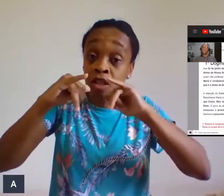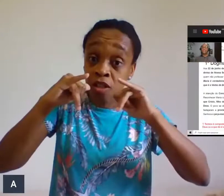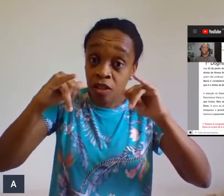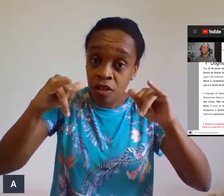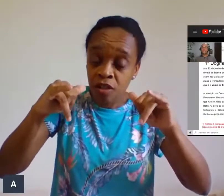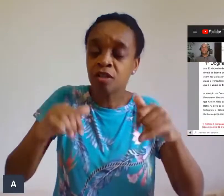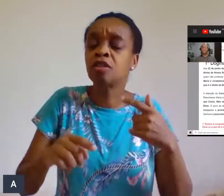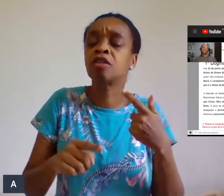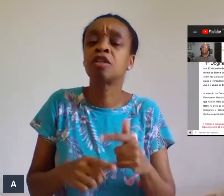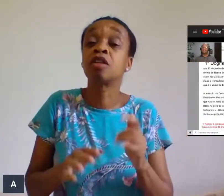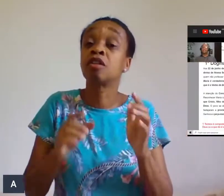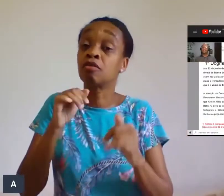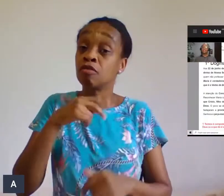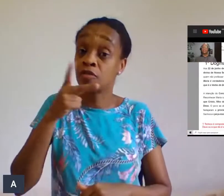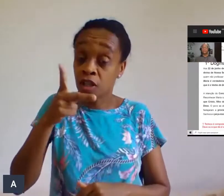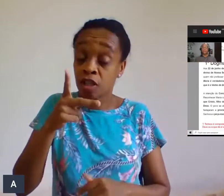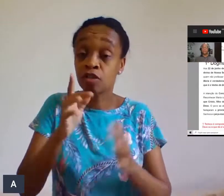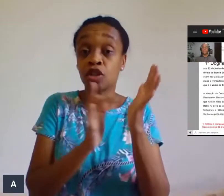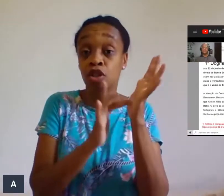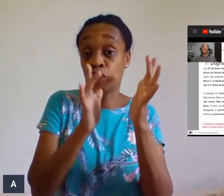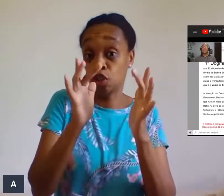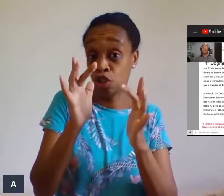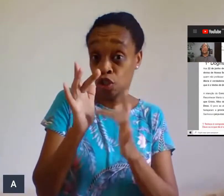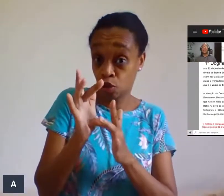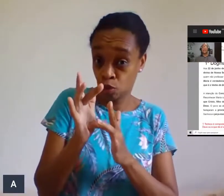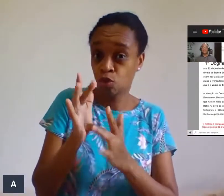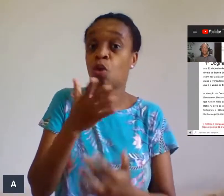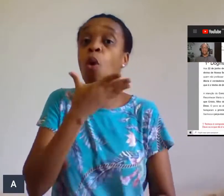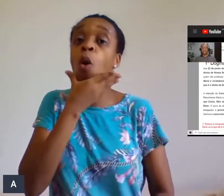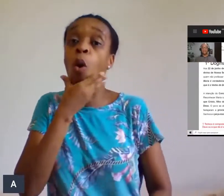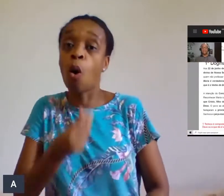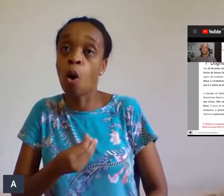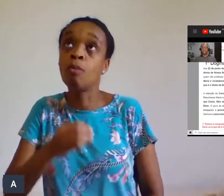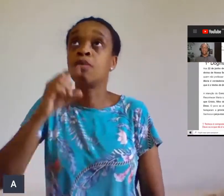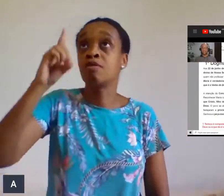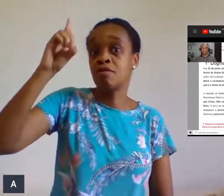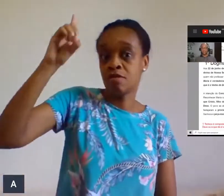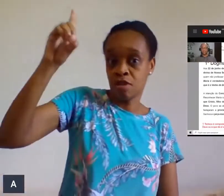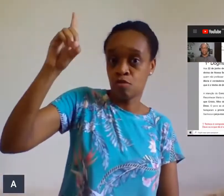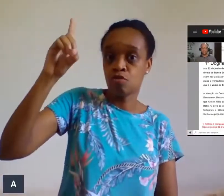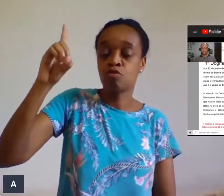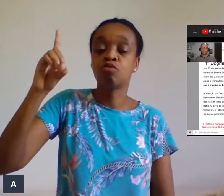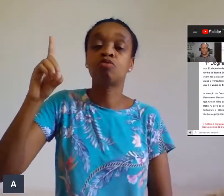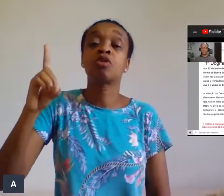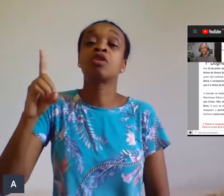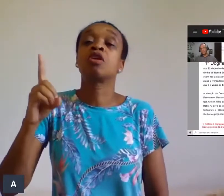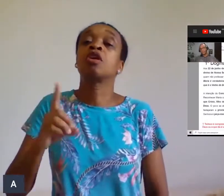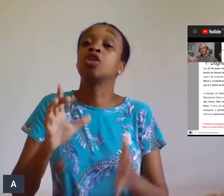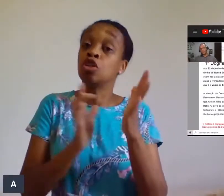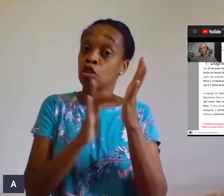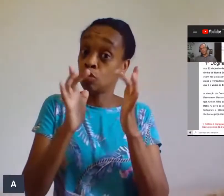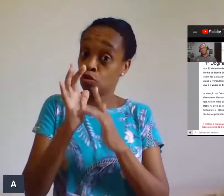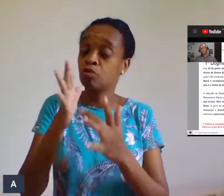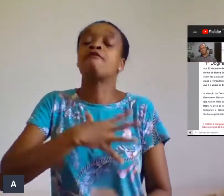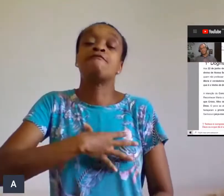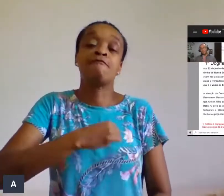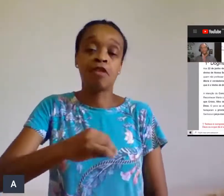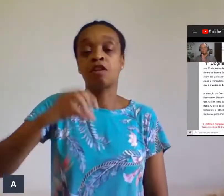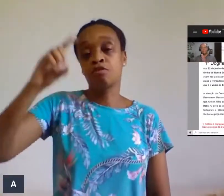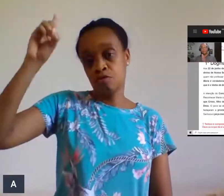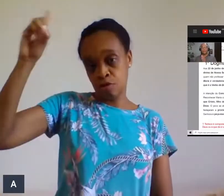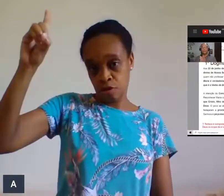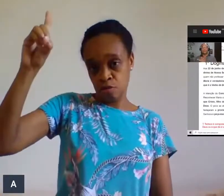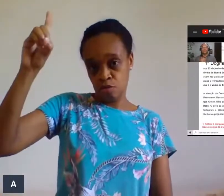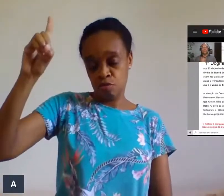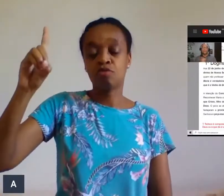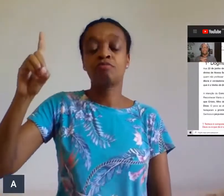da Virgem Santíssima, segunda geração humana, é filho de Deus. E, nesse momento, né,